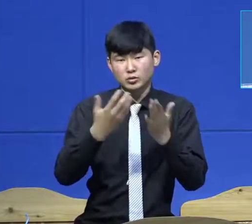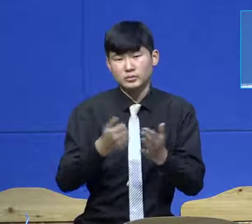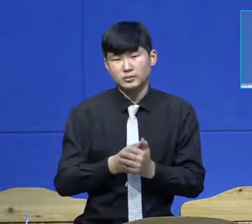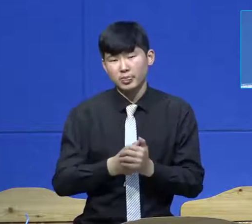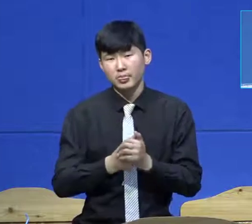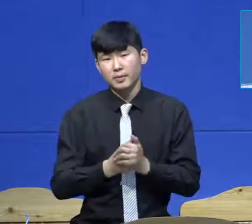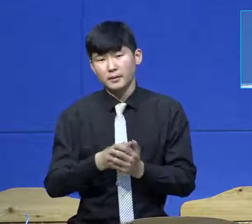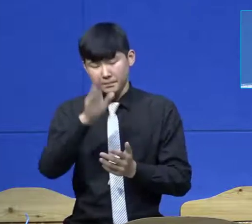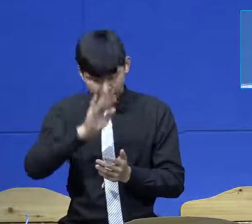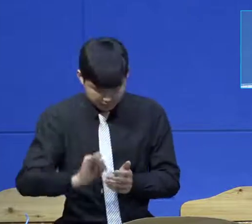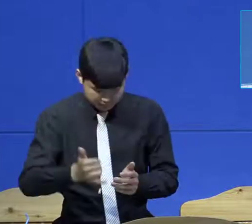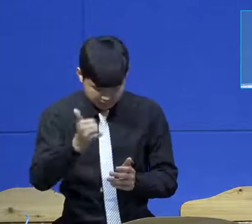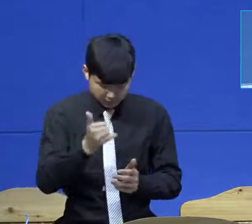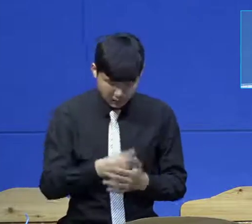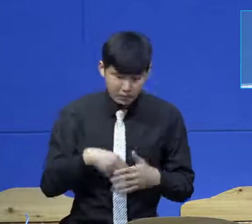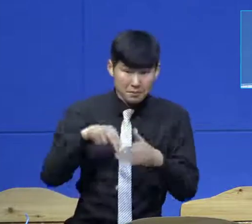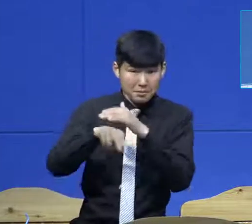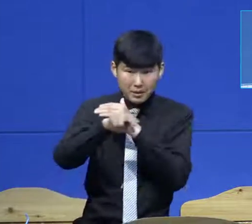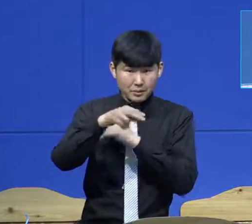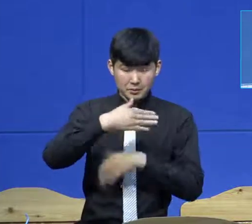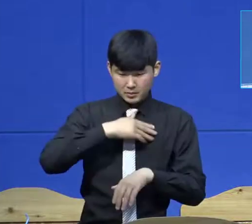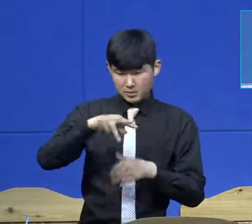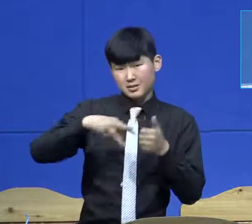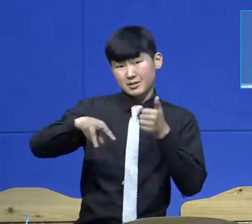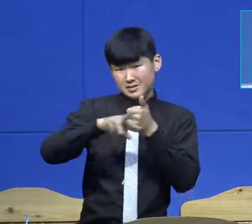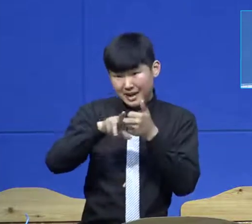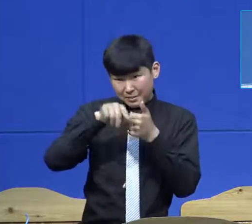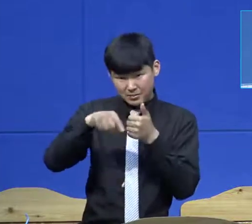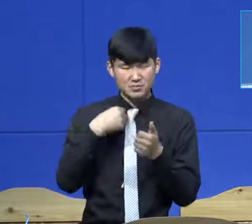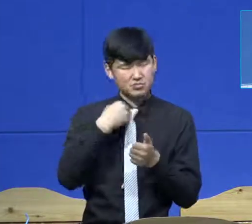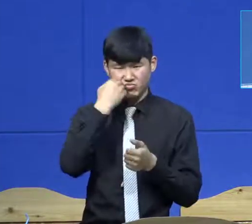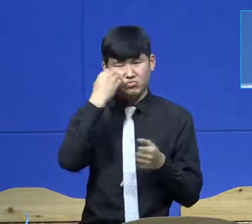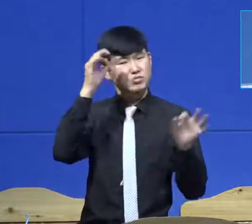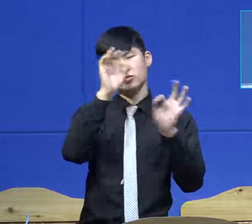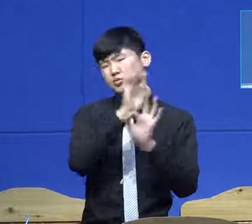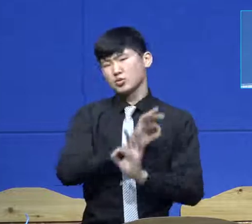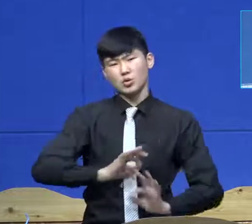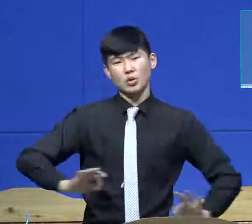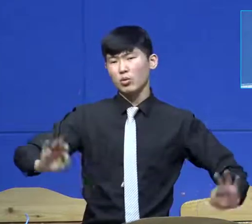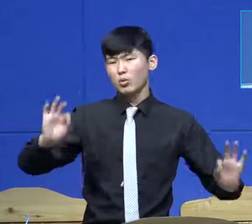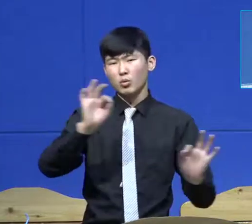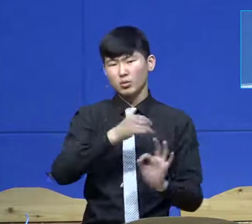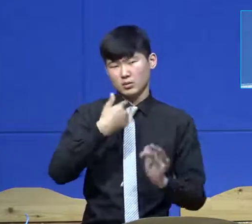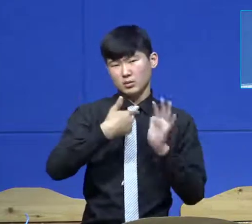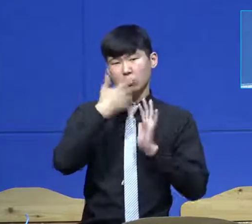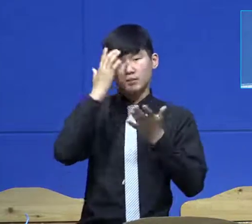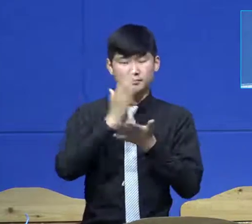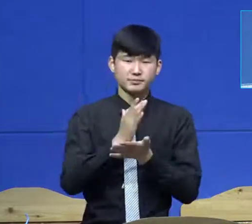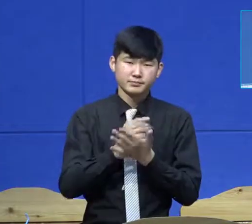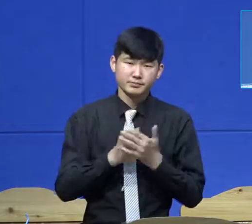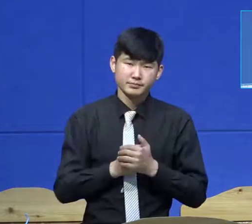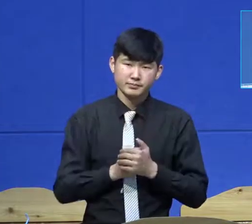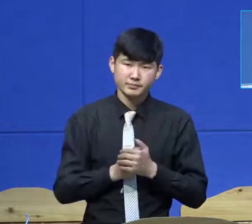Тийм учраас Илч Паул би сайн мэдээнээс ичихгүй ээ гэж хэлж байгаа.